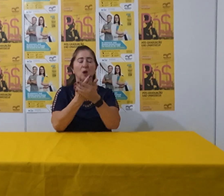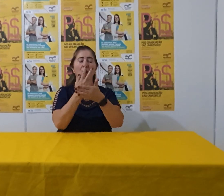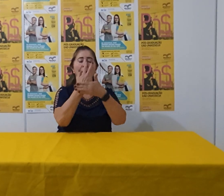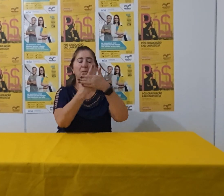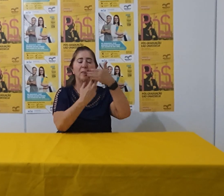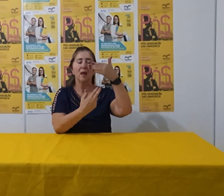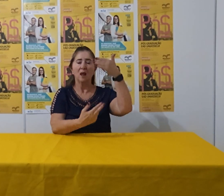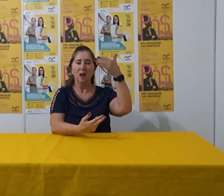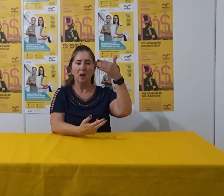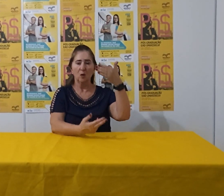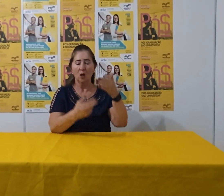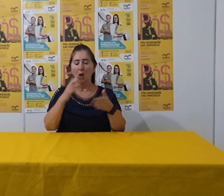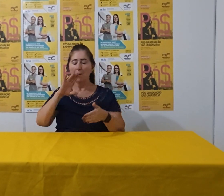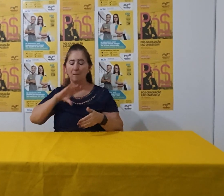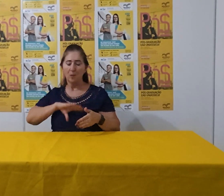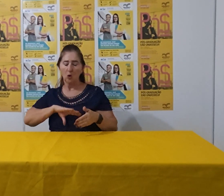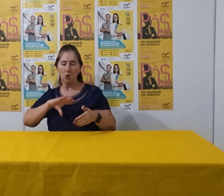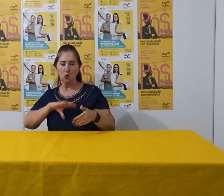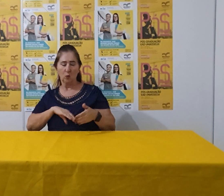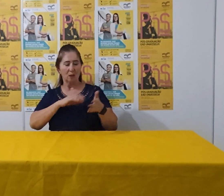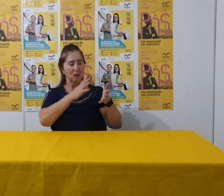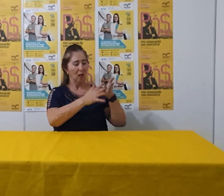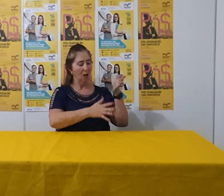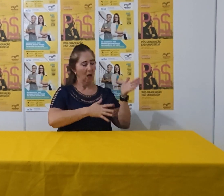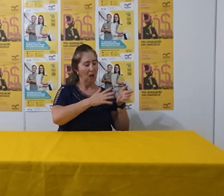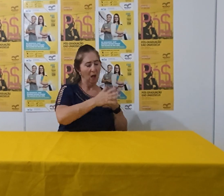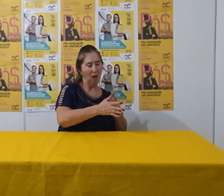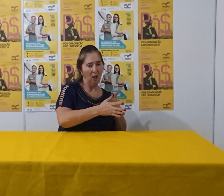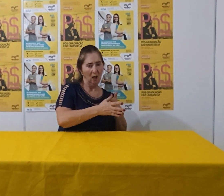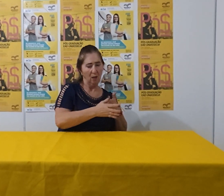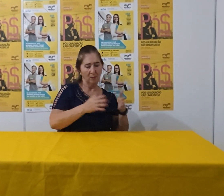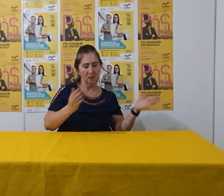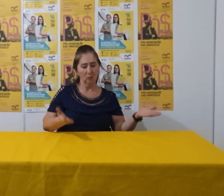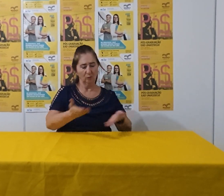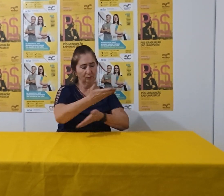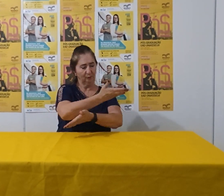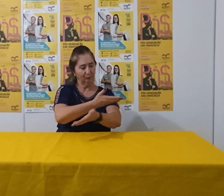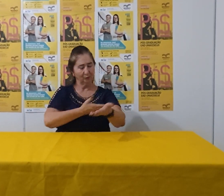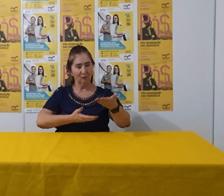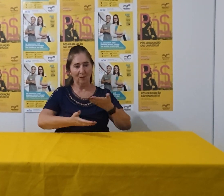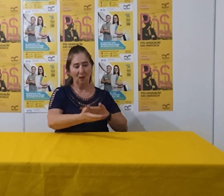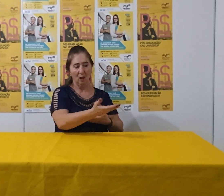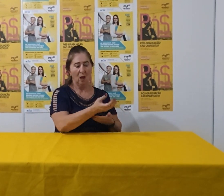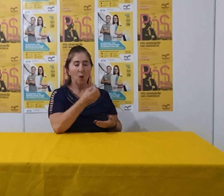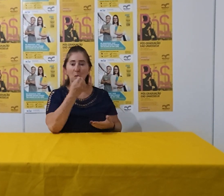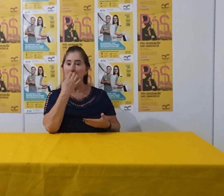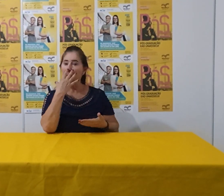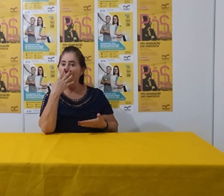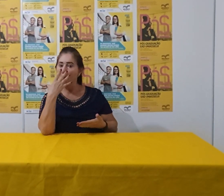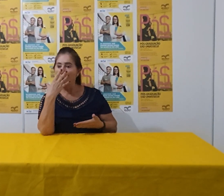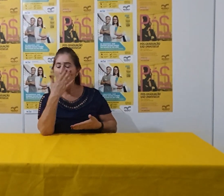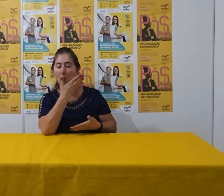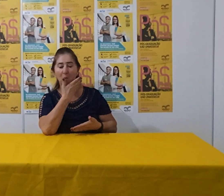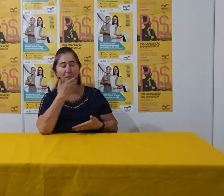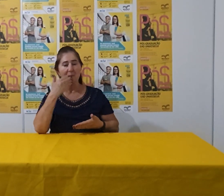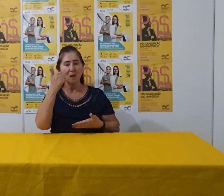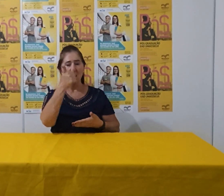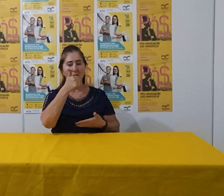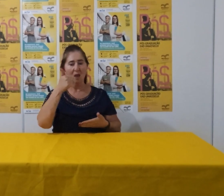oral, português e Libras, adquire-se novas formas de inclusão. As